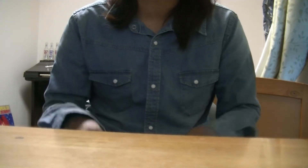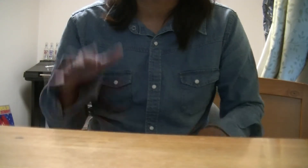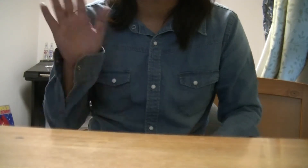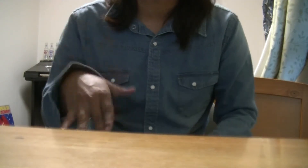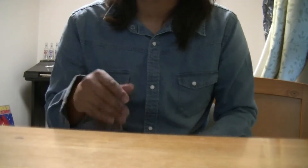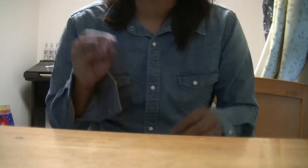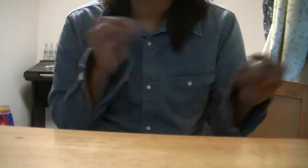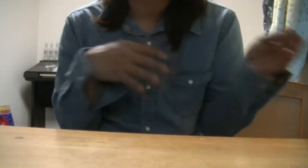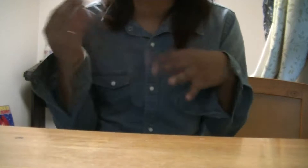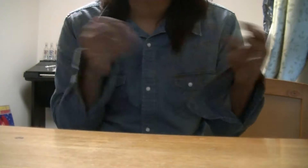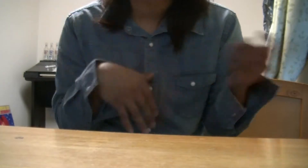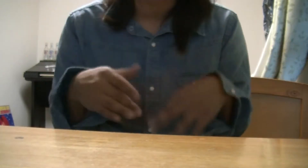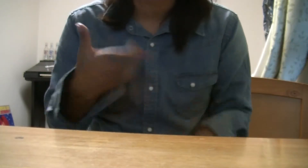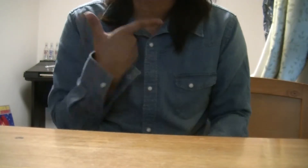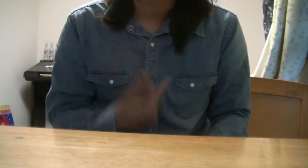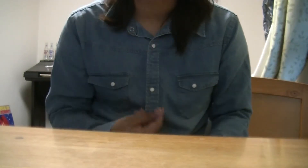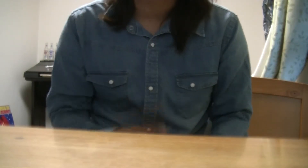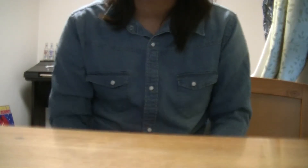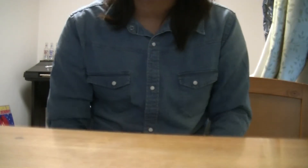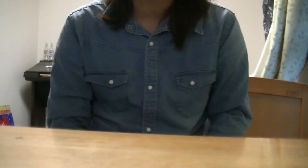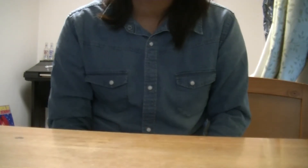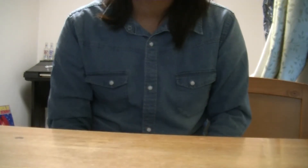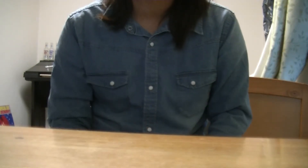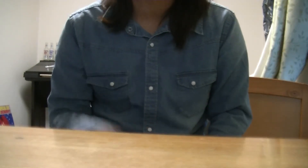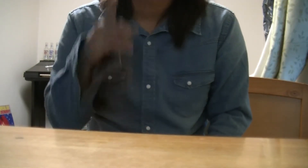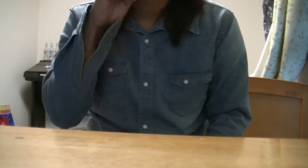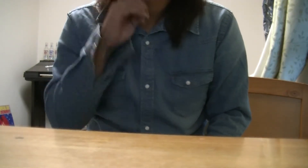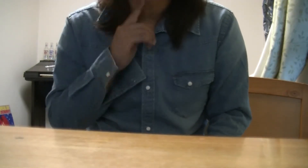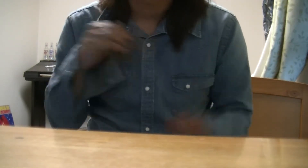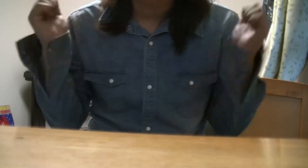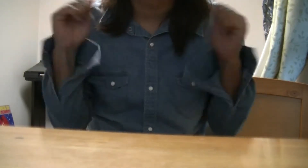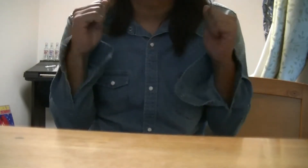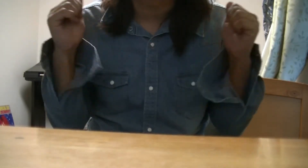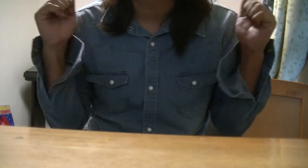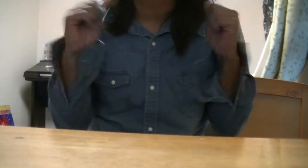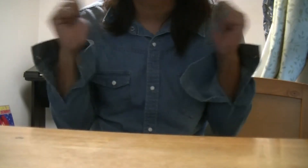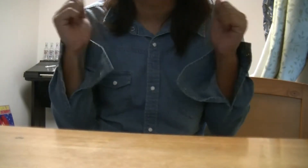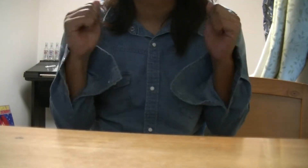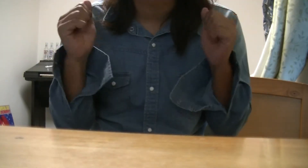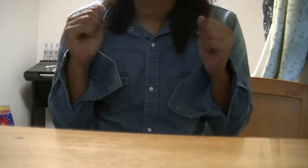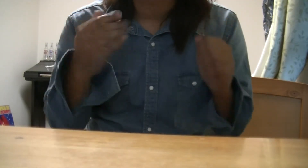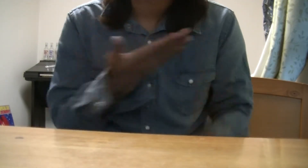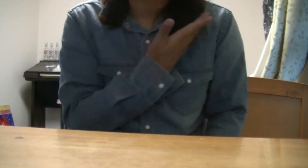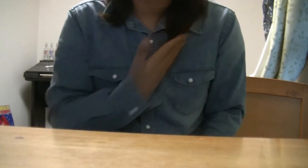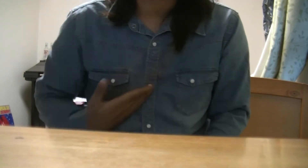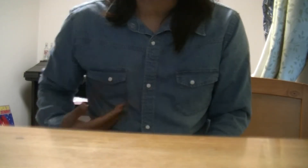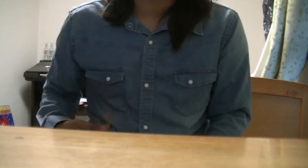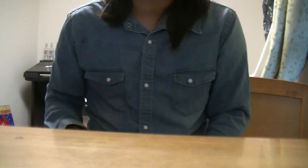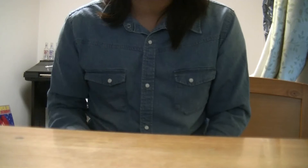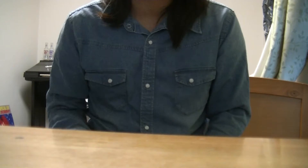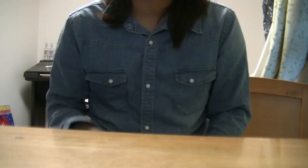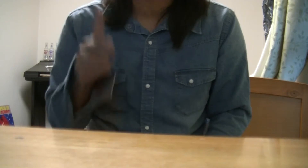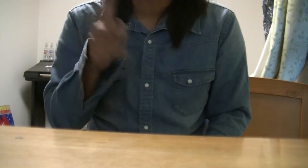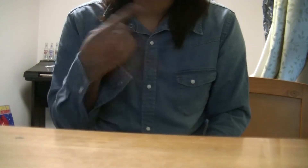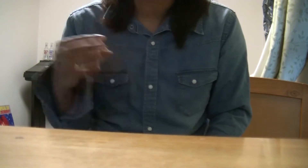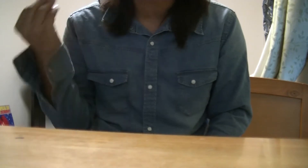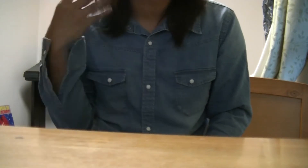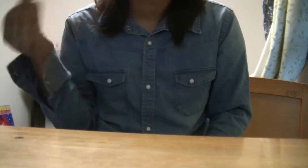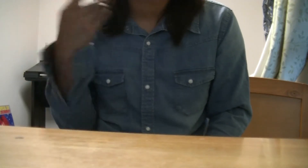ますネガティブが怖くて怖くて仕方がないから、人を責めるのが怖くて怖くて仕方